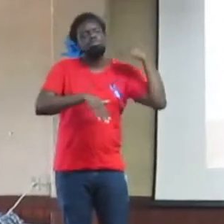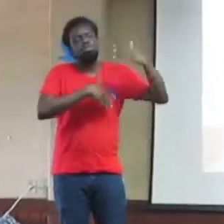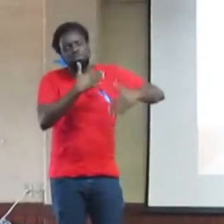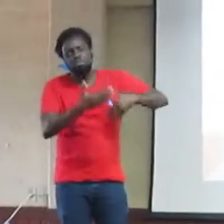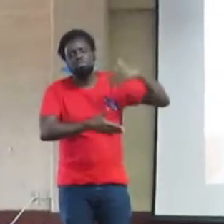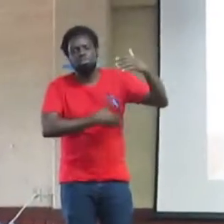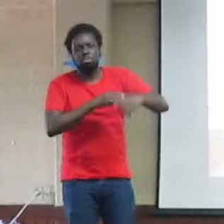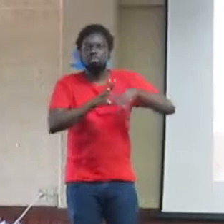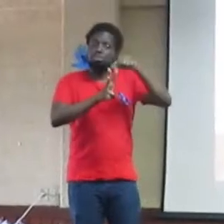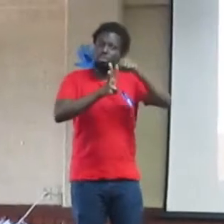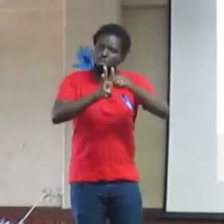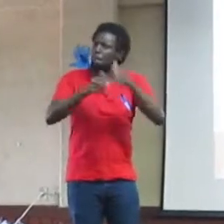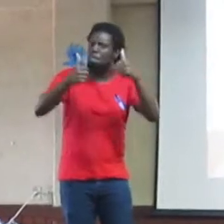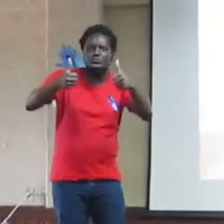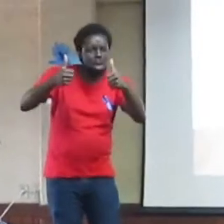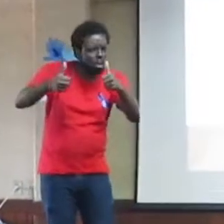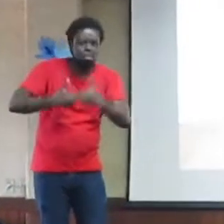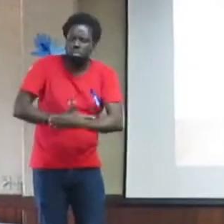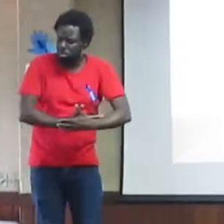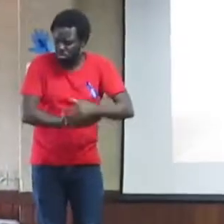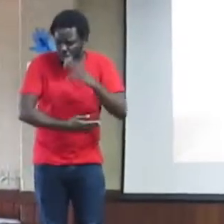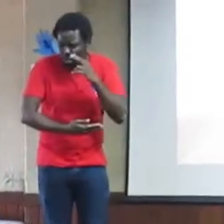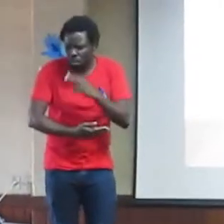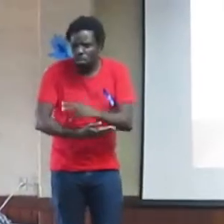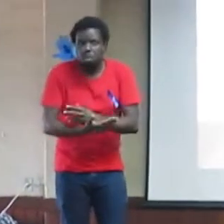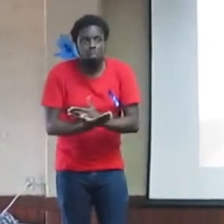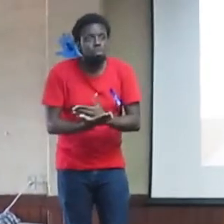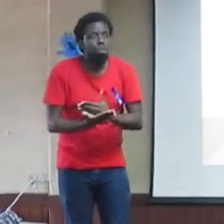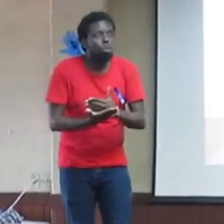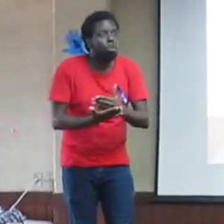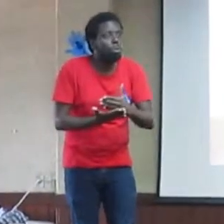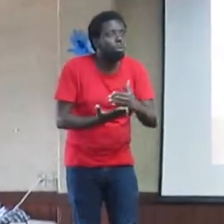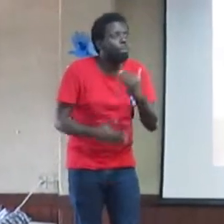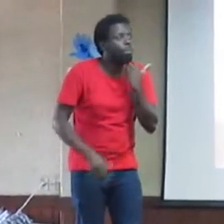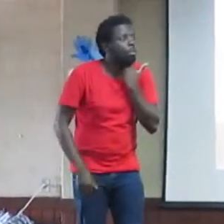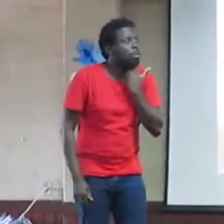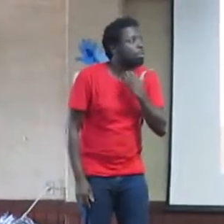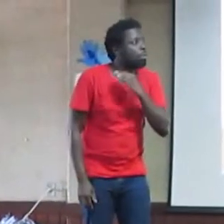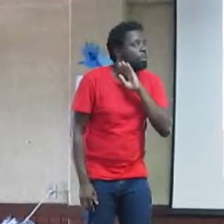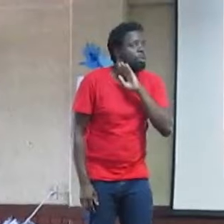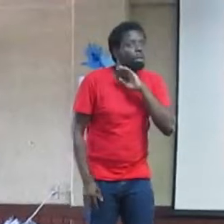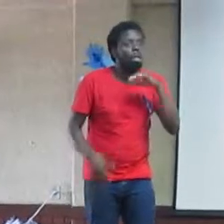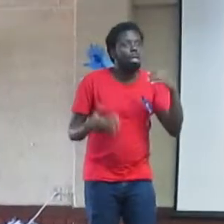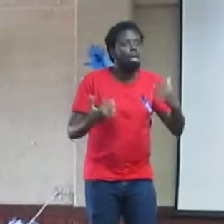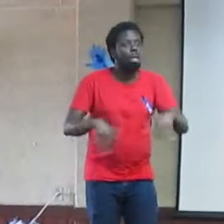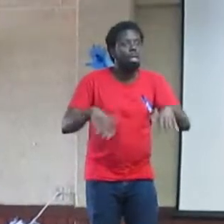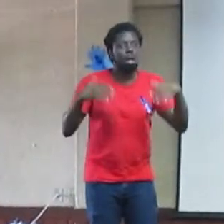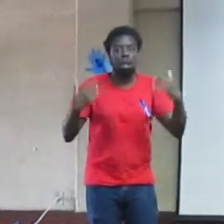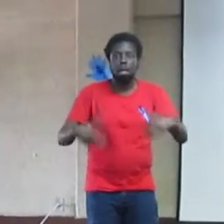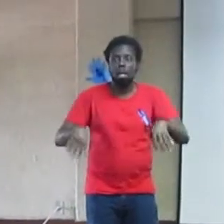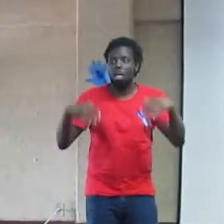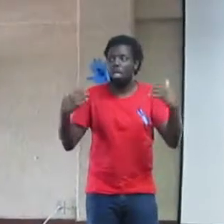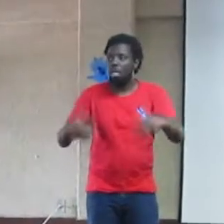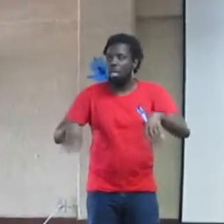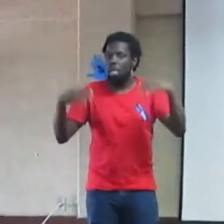eu nasci ouvindo. A partir do 2º mês, 3º mês, ouvindo normal. E a partir do 4º mês, eu comecei a desenvolver